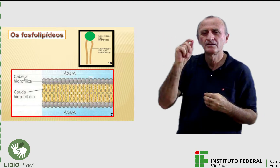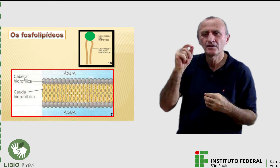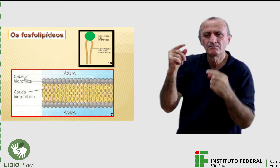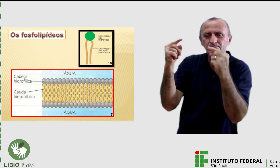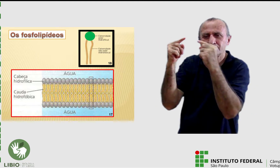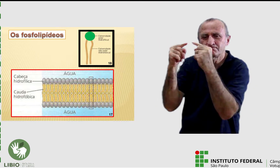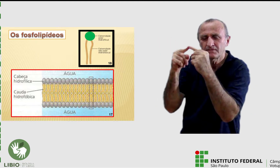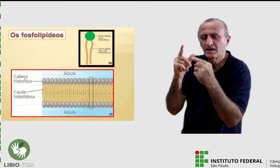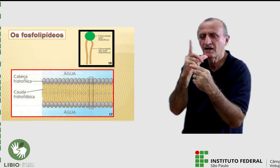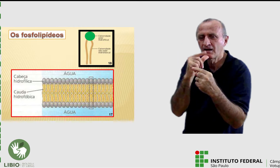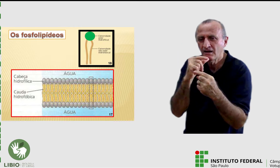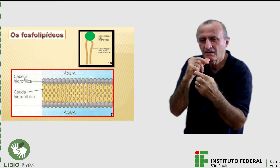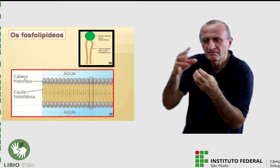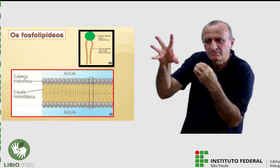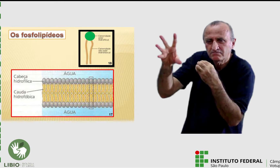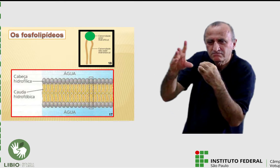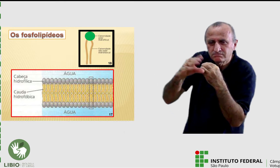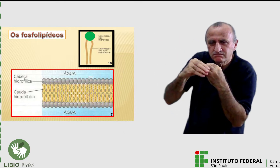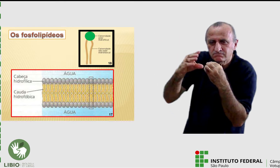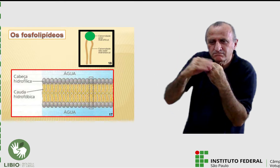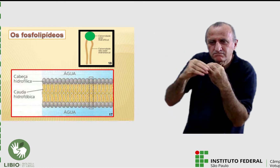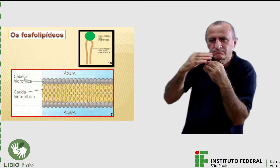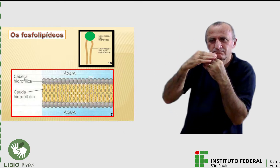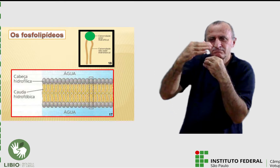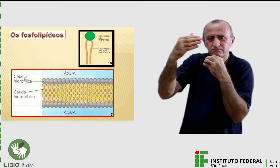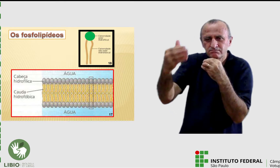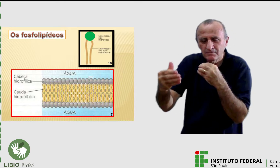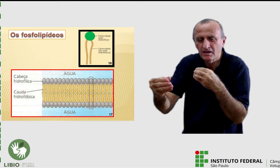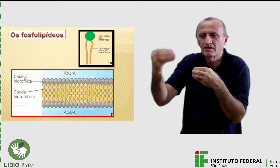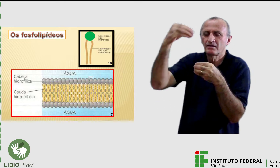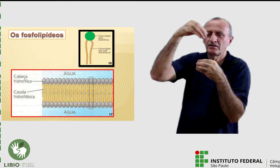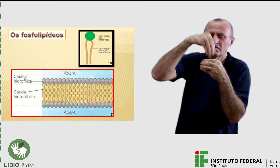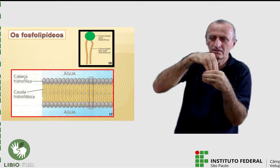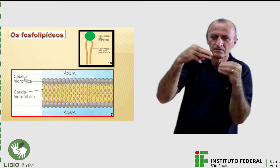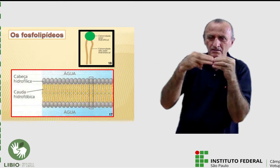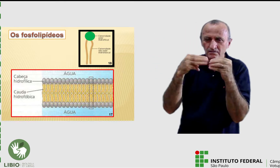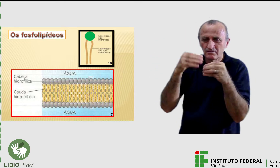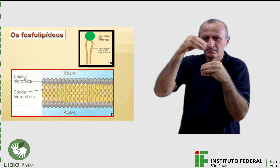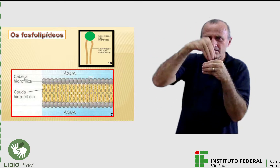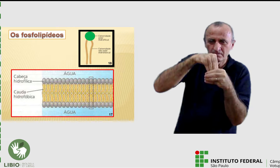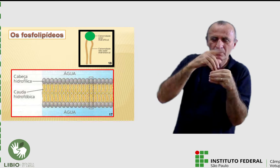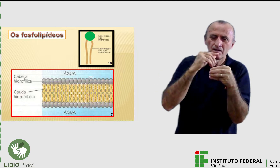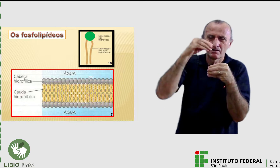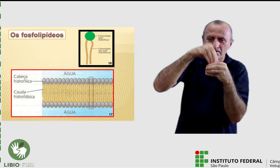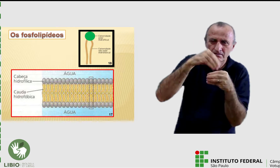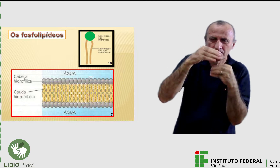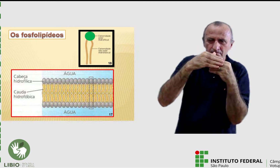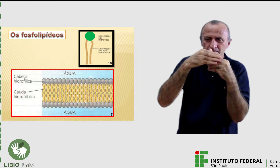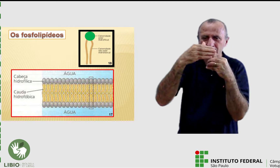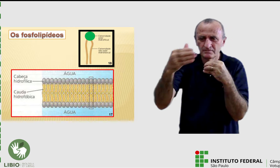ficam em contato com a água presente tanto no exterior quanto no interior da célula. E